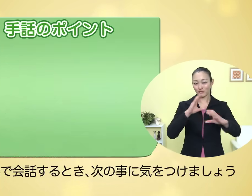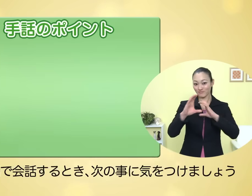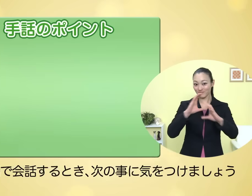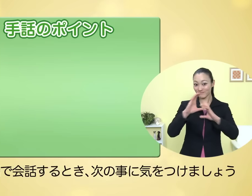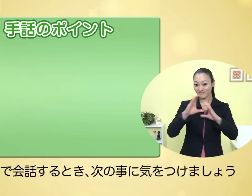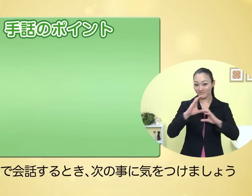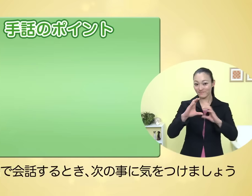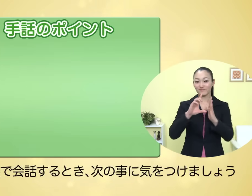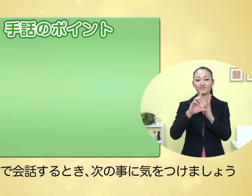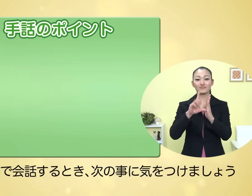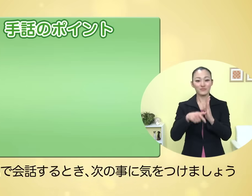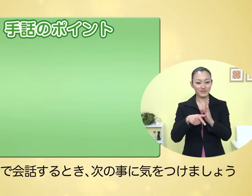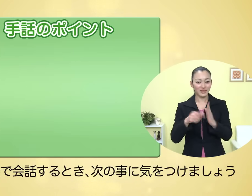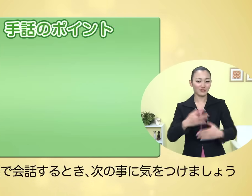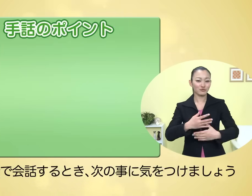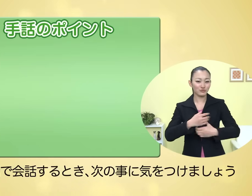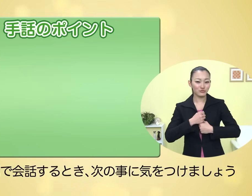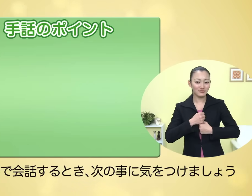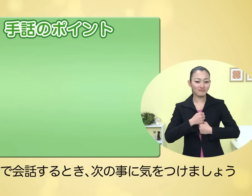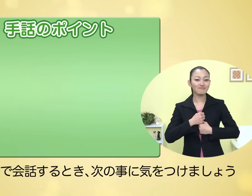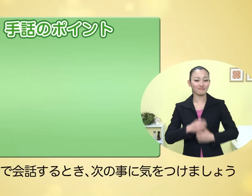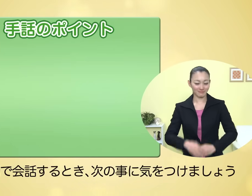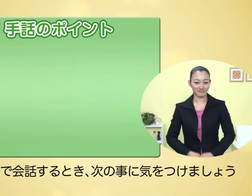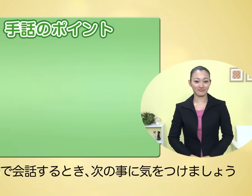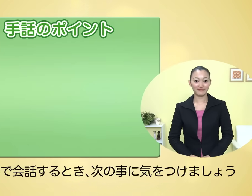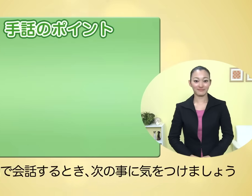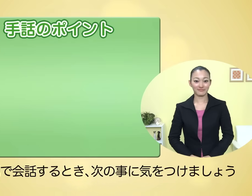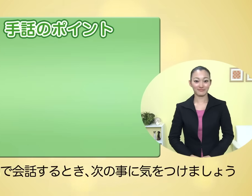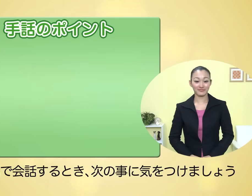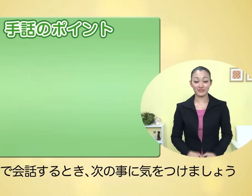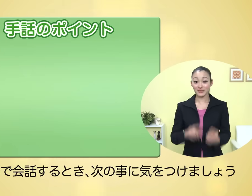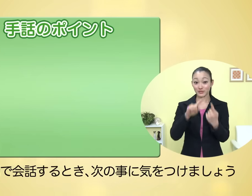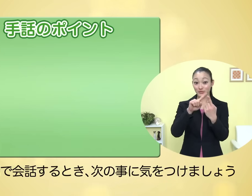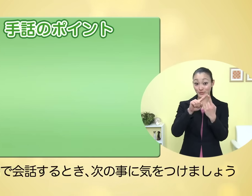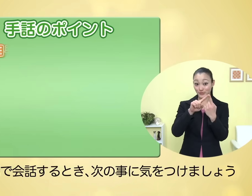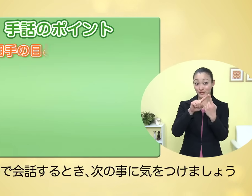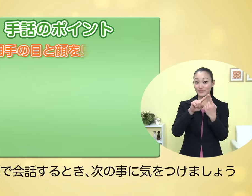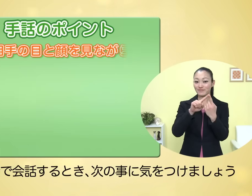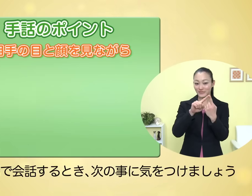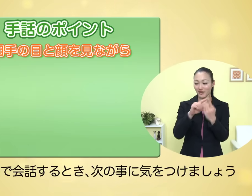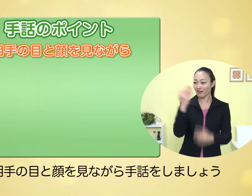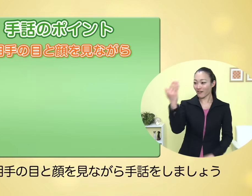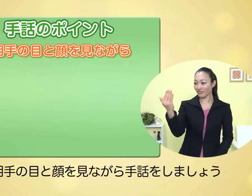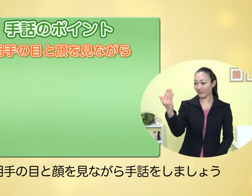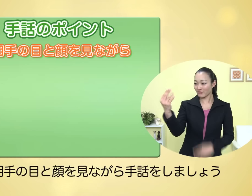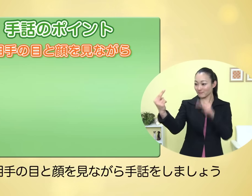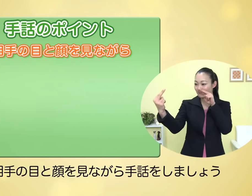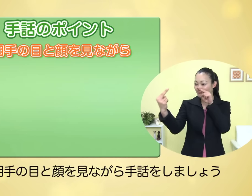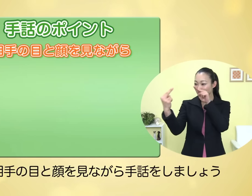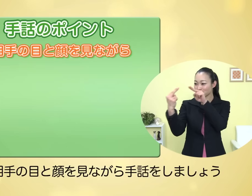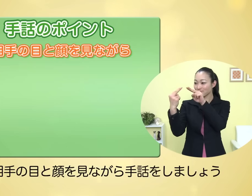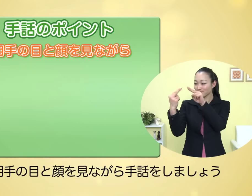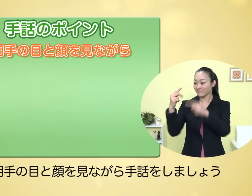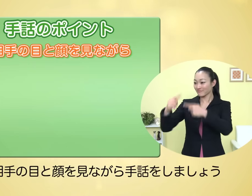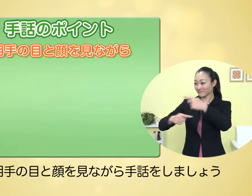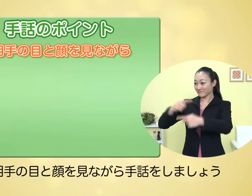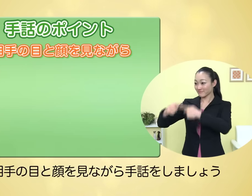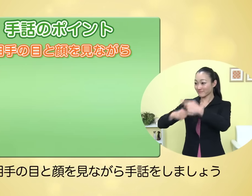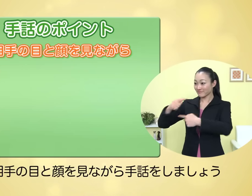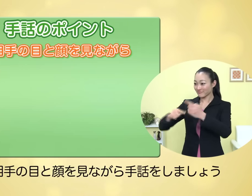手話で会話するとき、次のことに気をつけましょう。 1. 相手の目と顔を見ながら手話